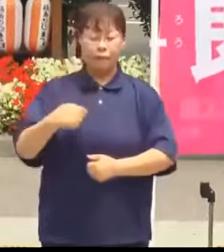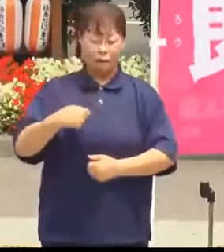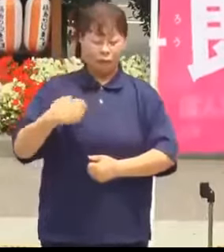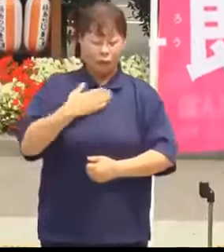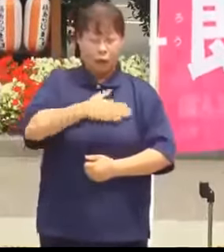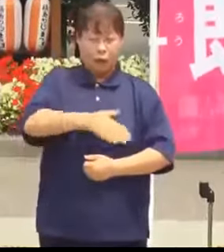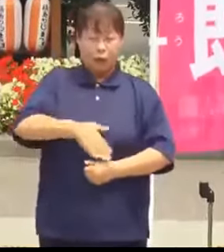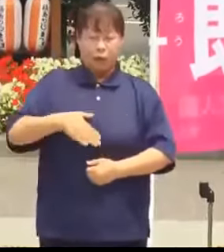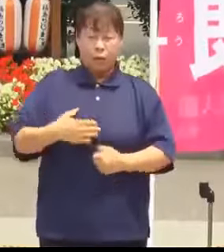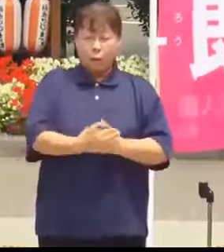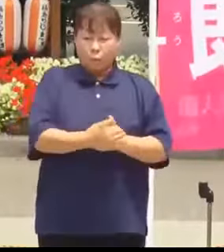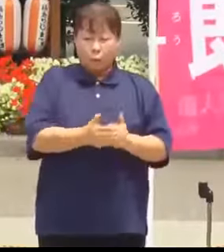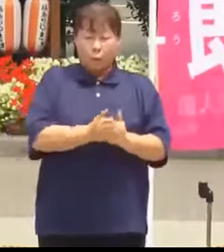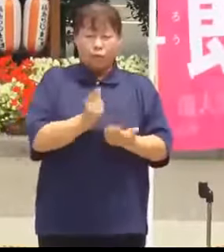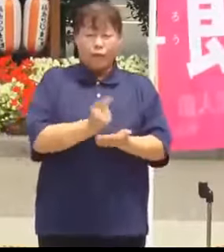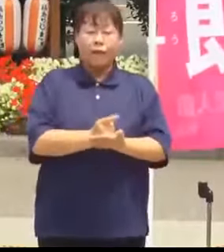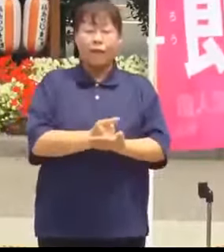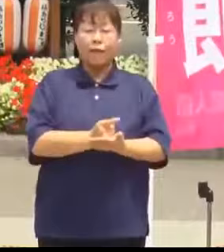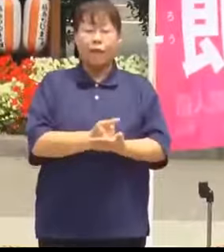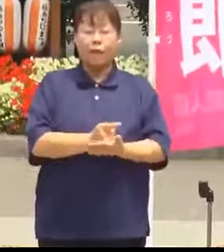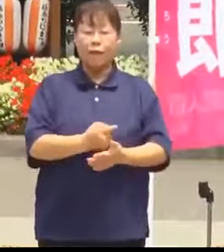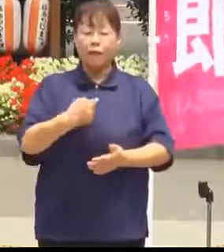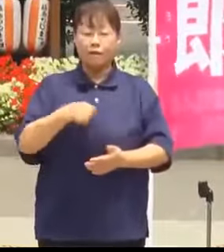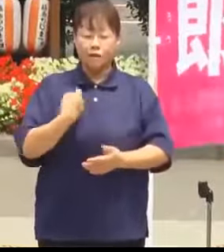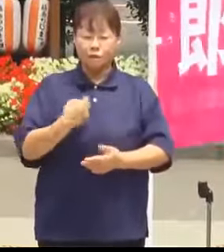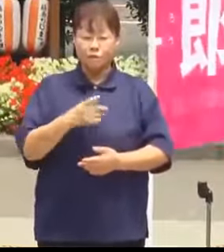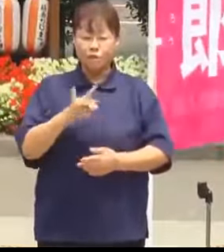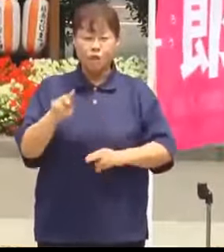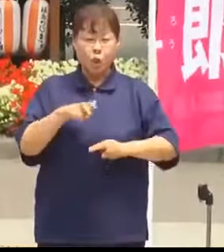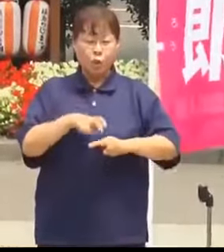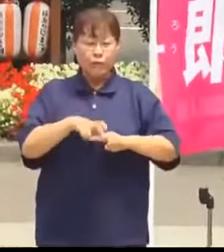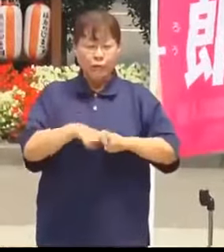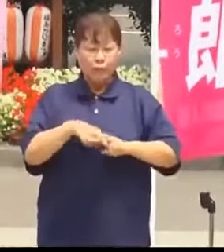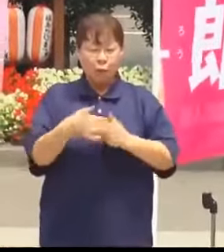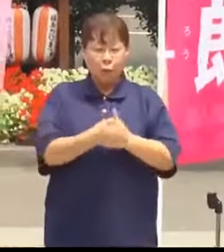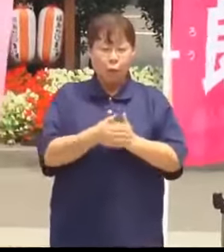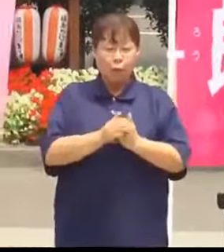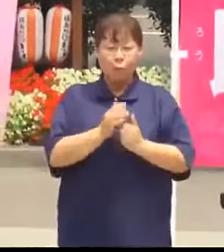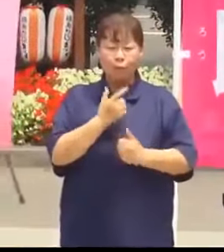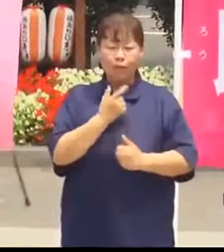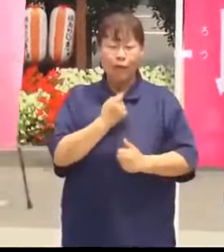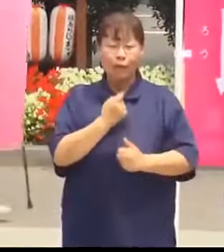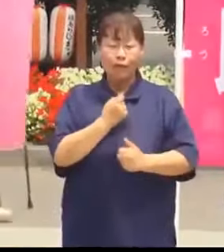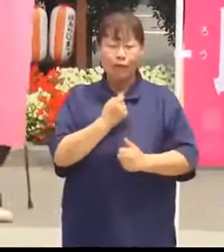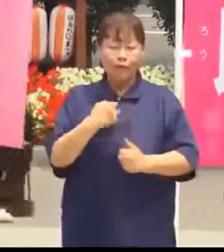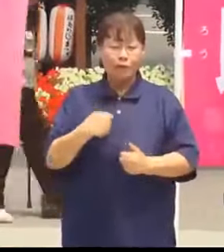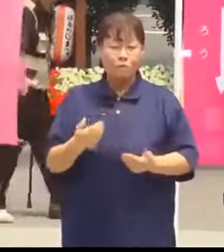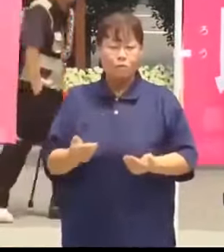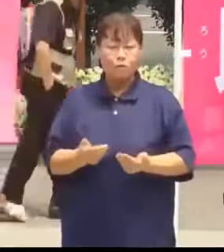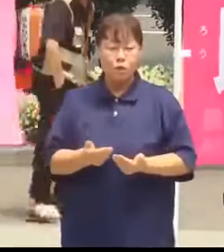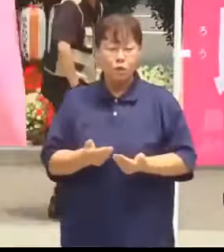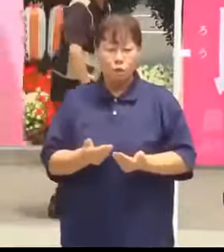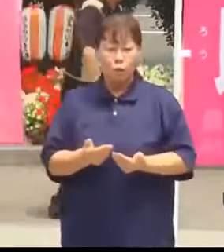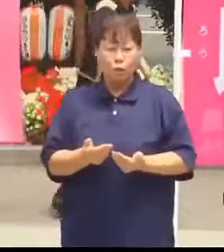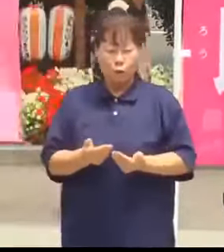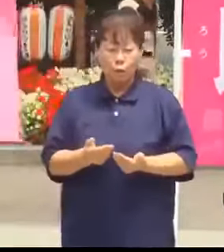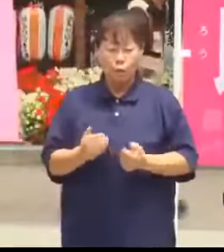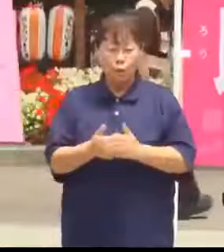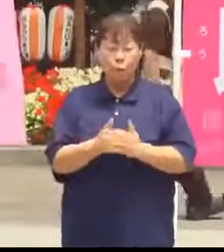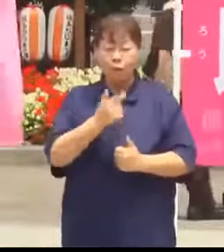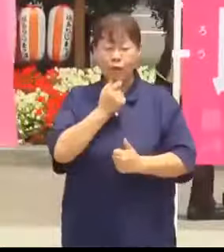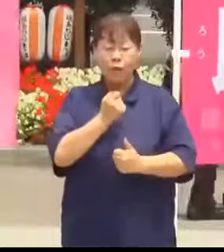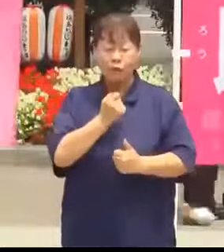だっていう自分の1議席をただただ守りたい自分の仕事を守りたいと思うような